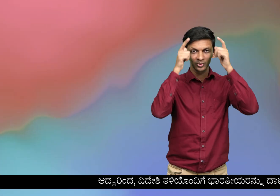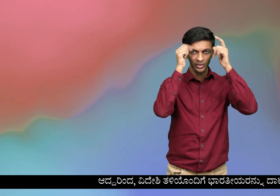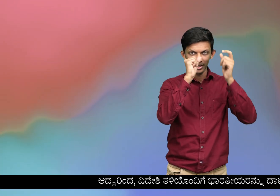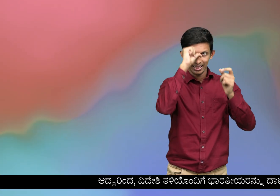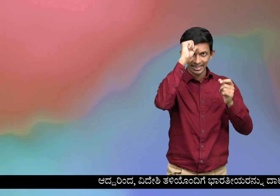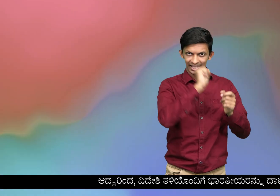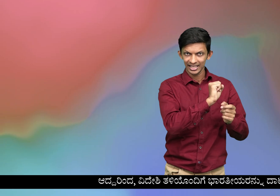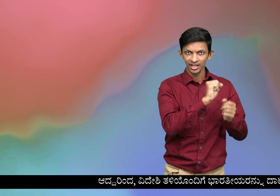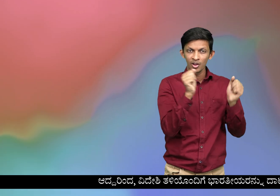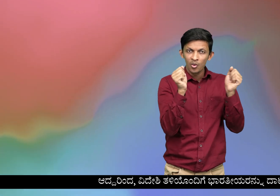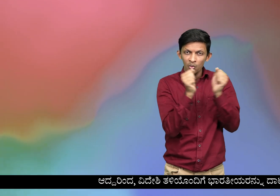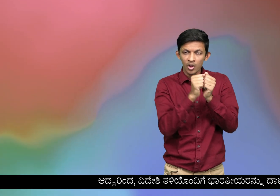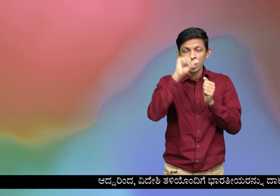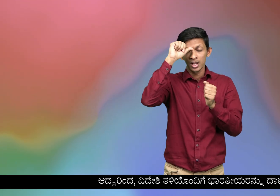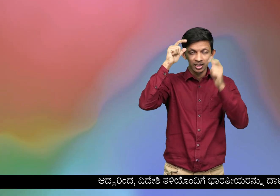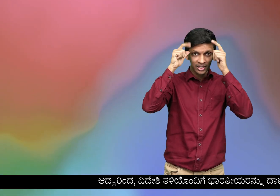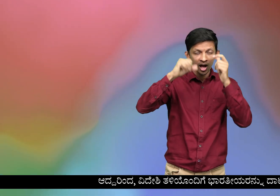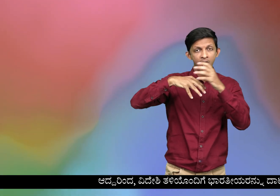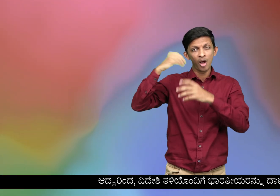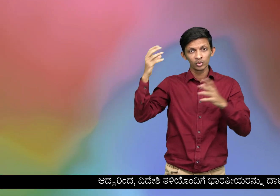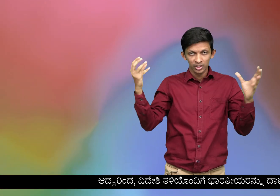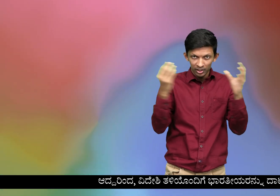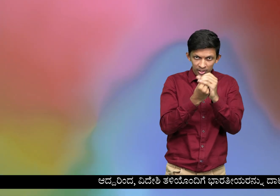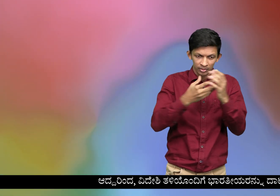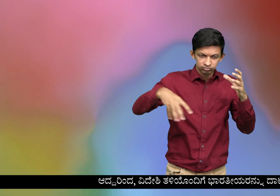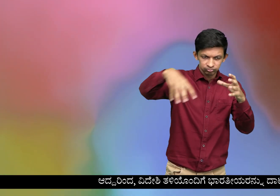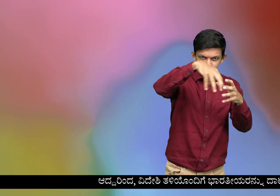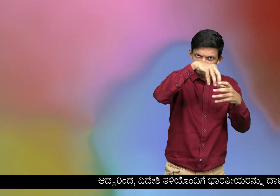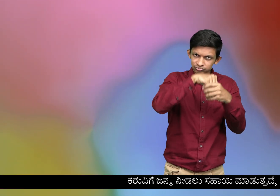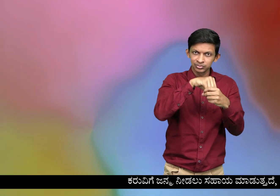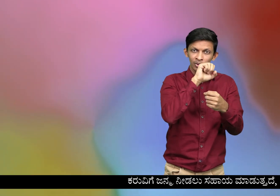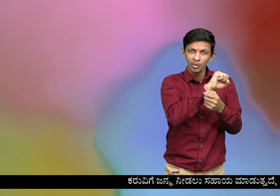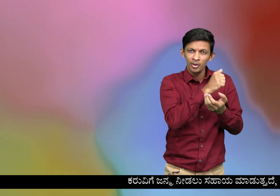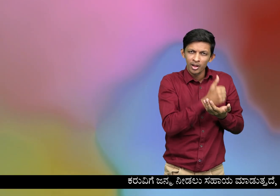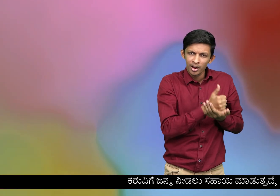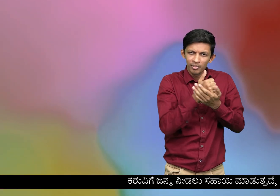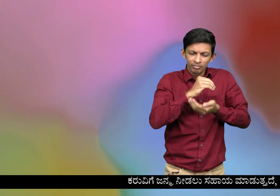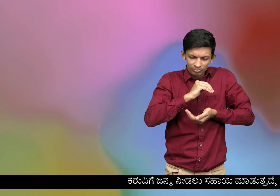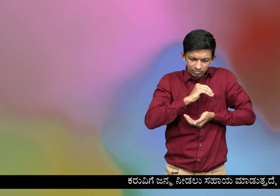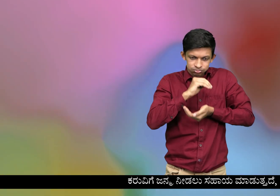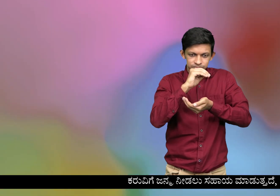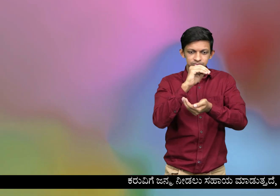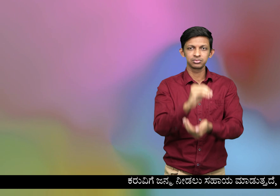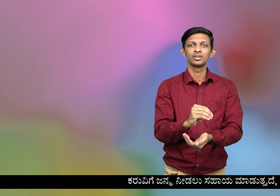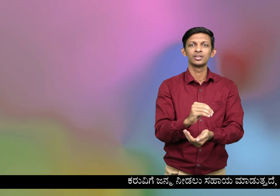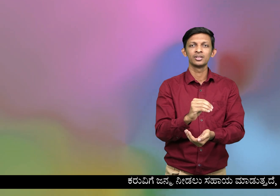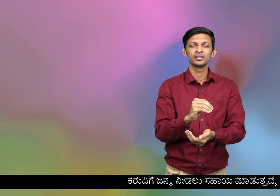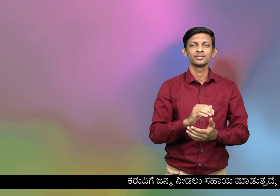ಆದ್ದರಿಂದ ವಿದೇಶಿ ತಳಿಯೊಂದಿಗೆ ಭಾರತೀಯರನ್ನು ದಾಟುವುದು ಕಾರುವಿಗೆ ಜನ್ಮ ನೀಡಲು ಸಹಾಯ ಮಾಡುತ್ತದೆ.